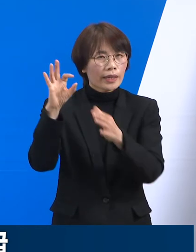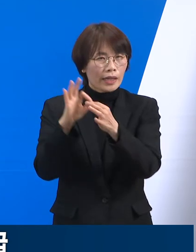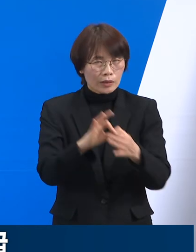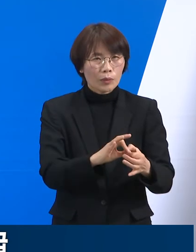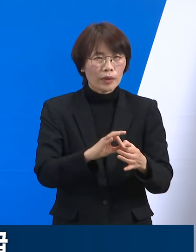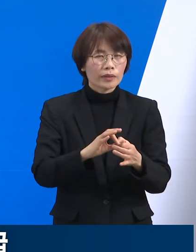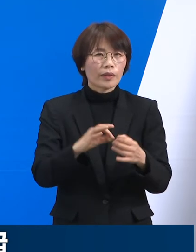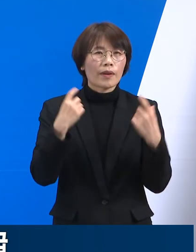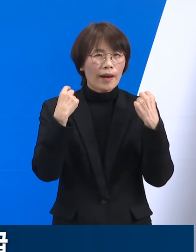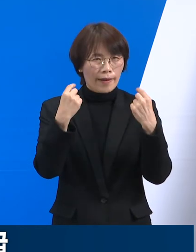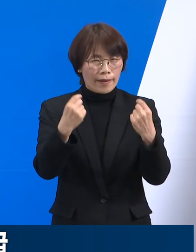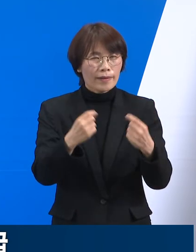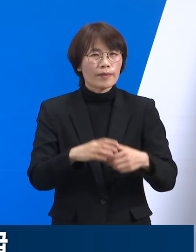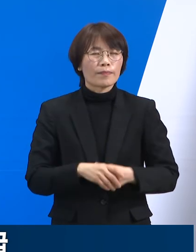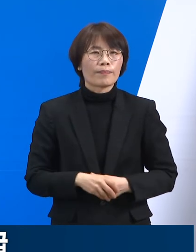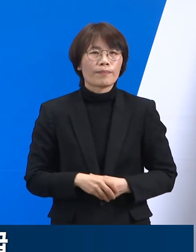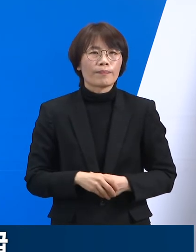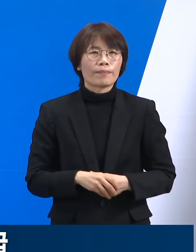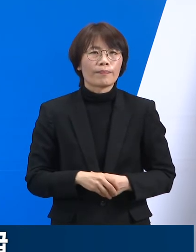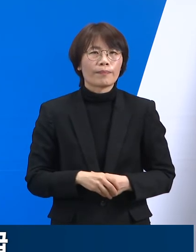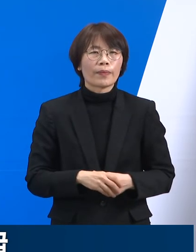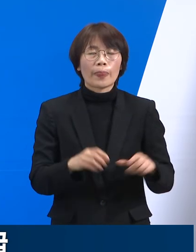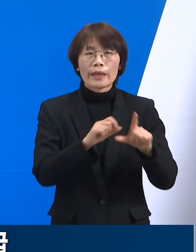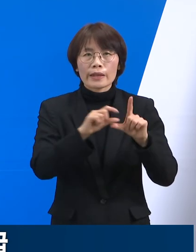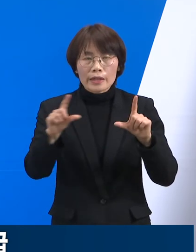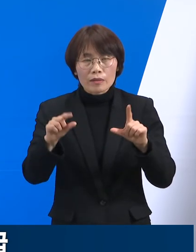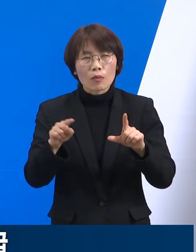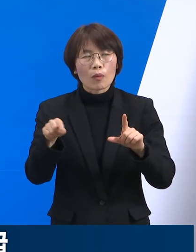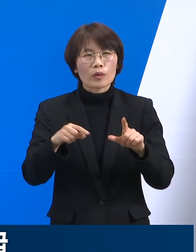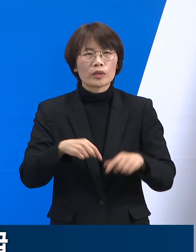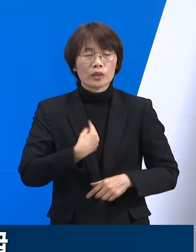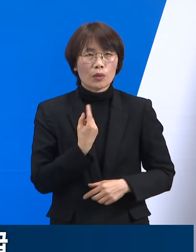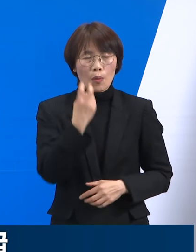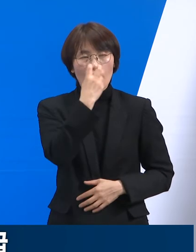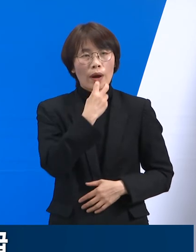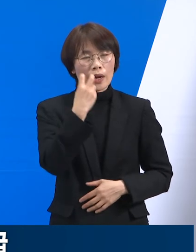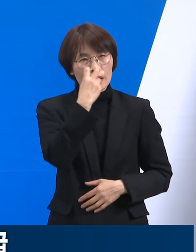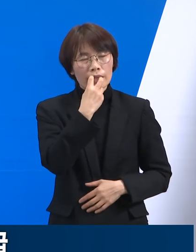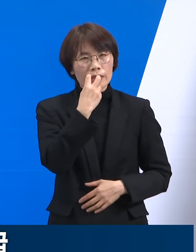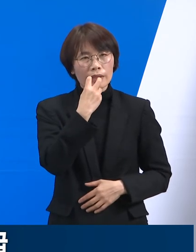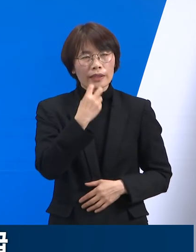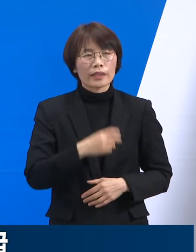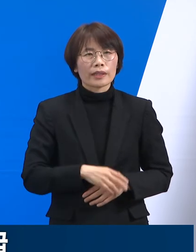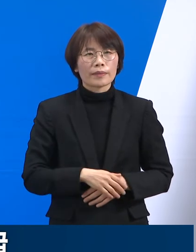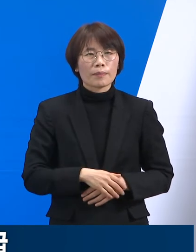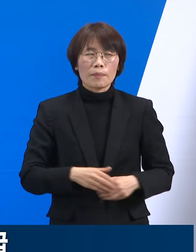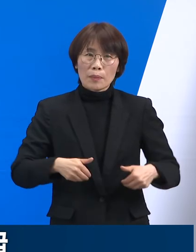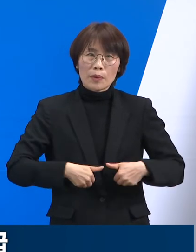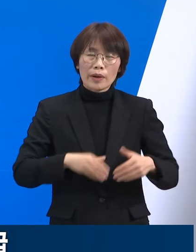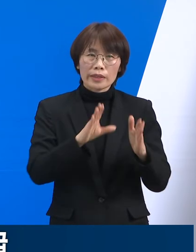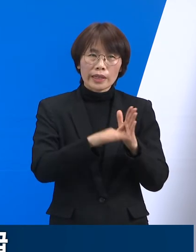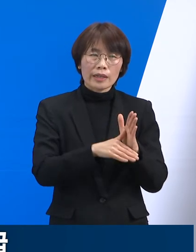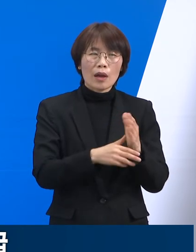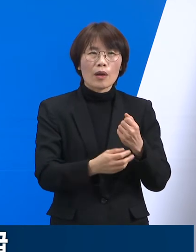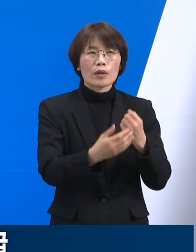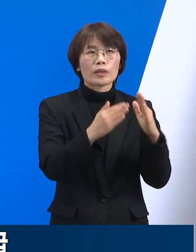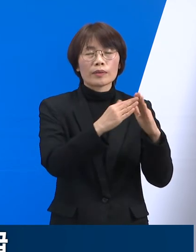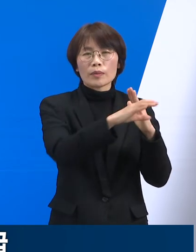유지합니다. 다만 이제 일반 관리군은 스스로 관리하되 필요시에는 동네 병원,